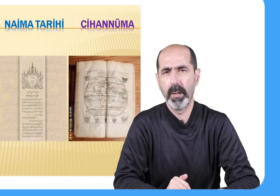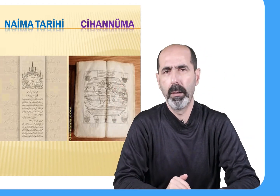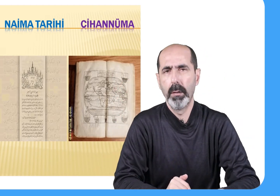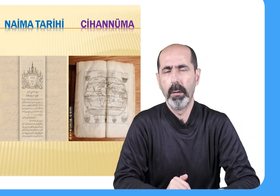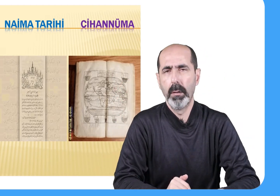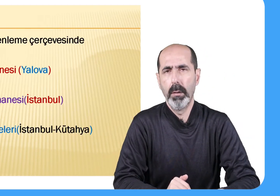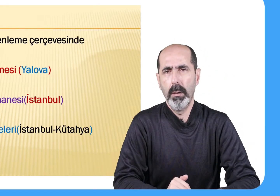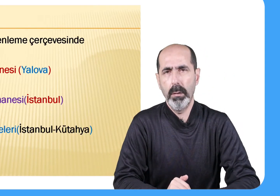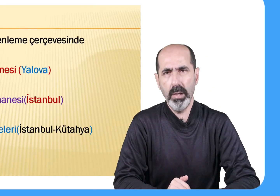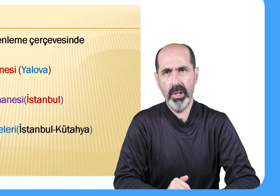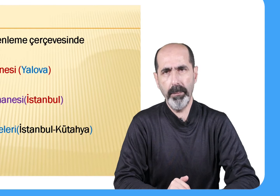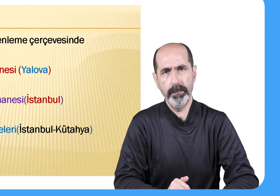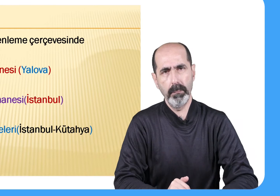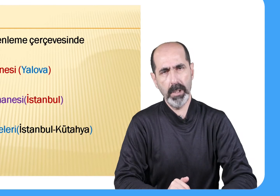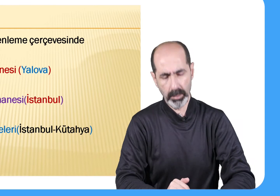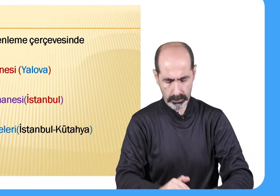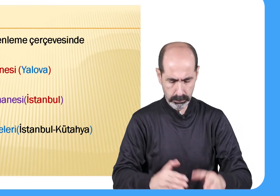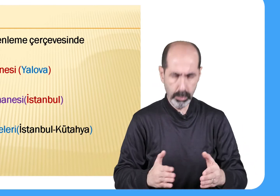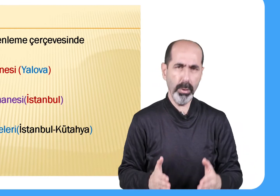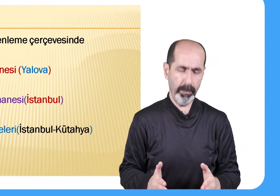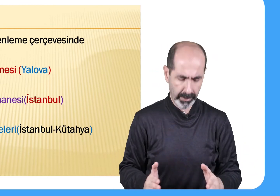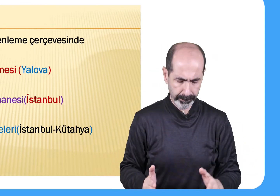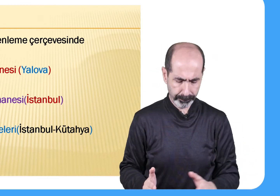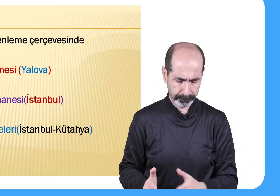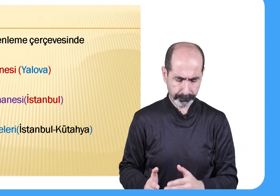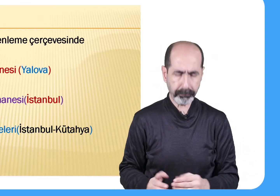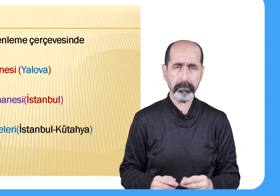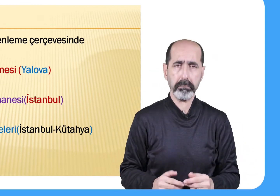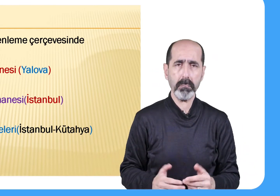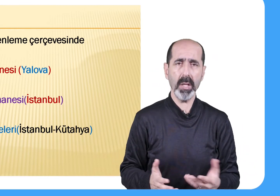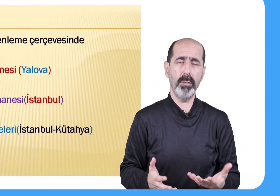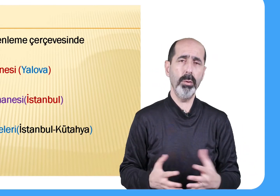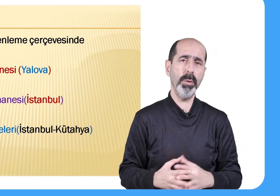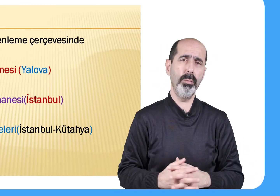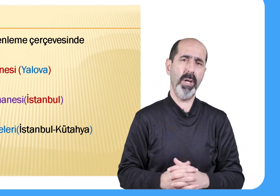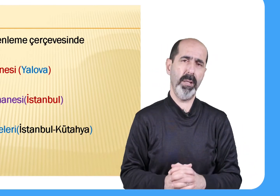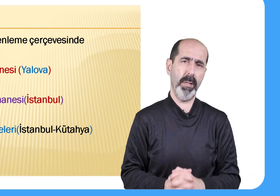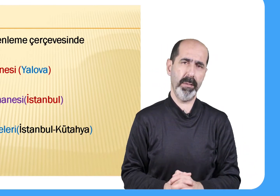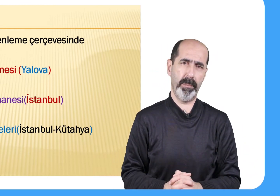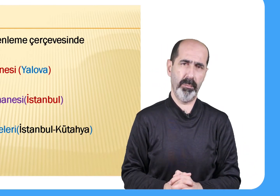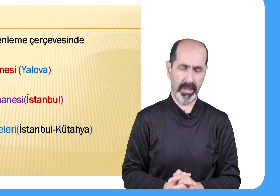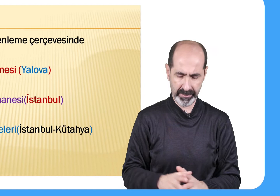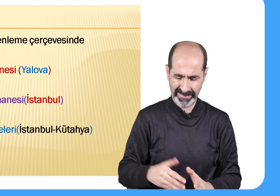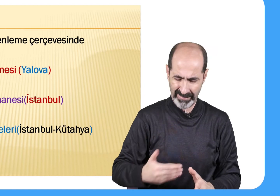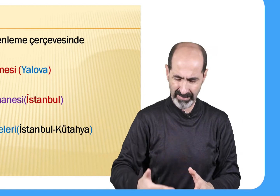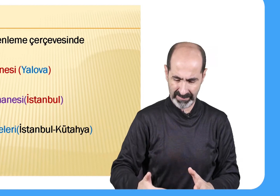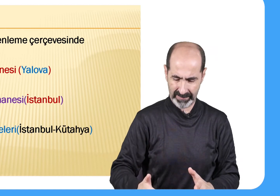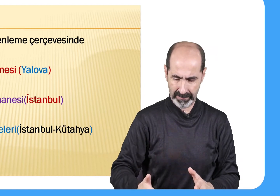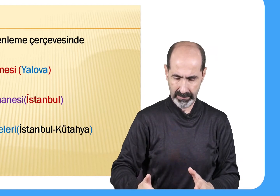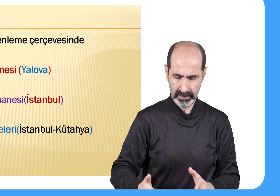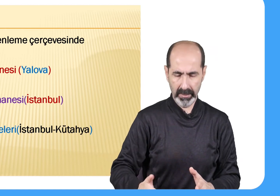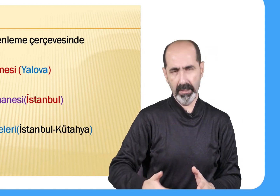Ahmet geçelim tamam mı Bu dönemde ve ekonomik düzenlemeler yapılmış hani